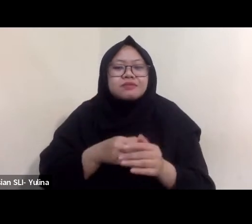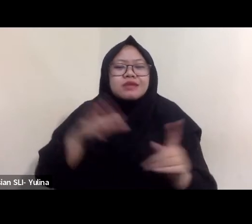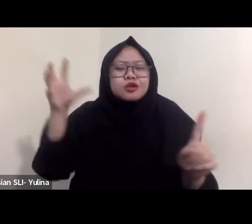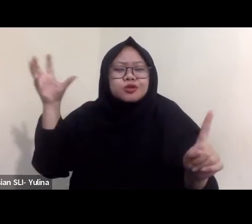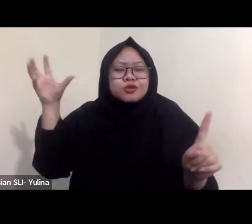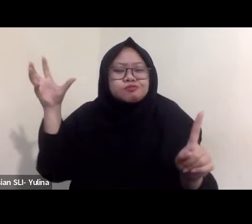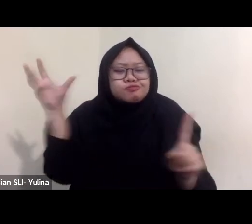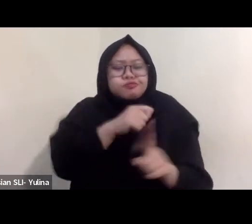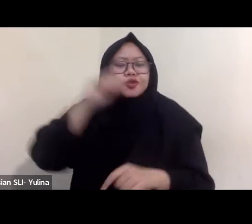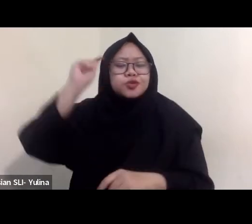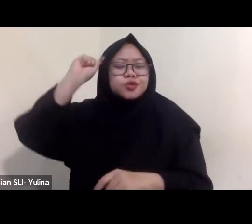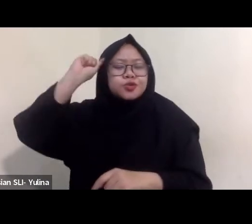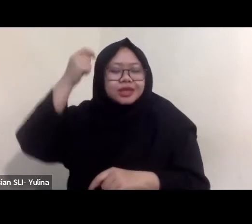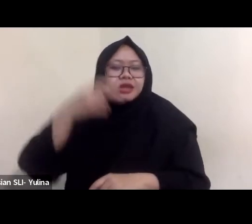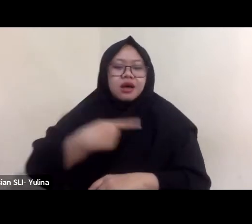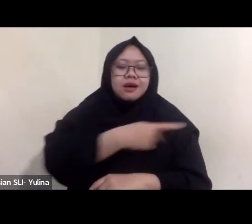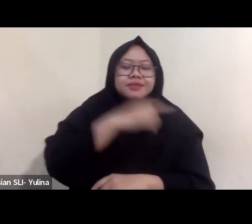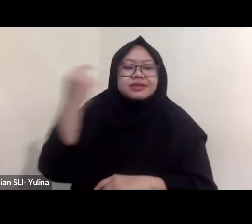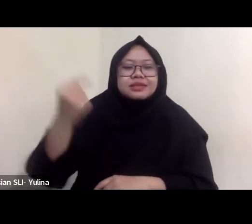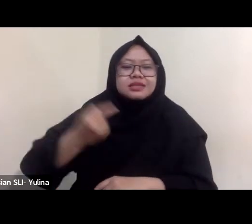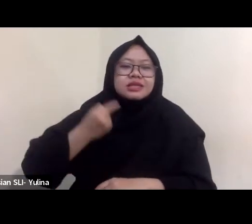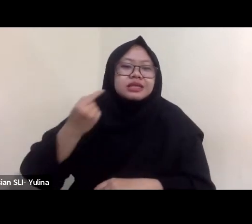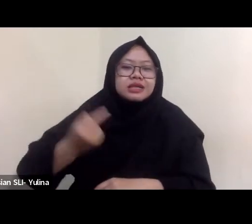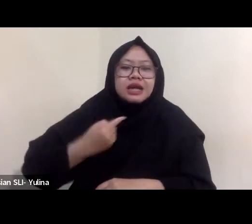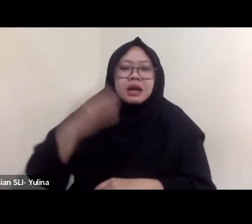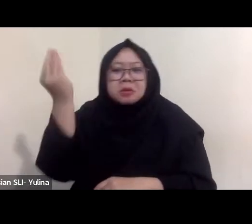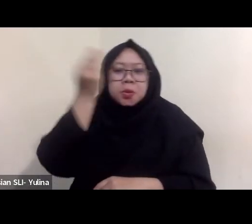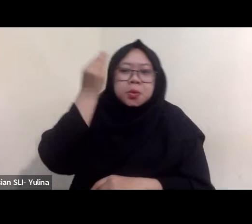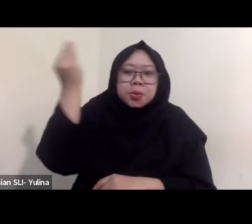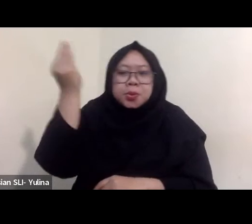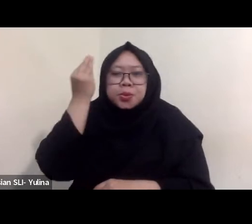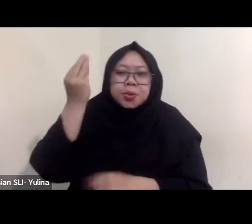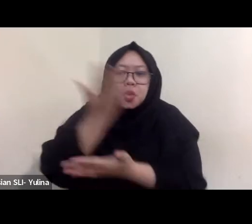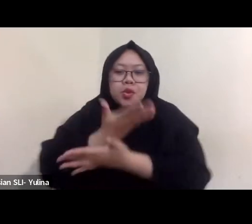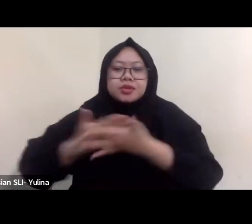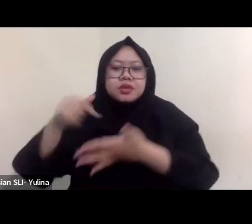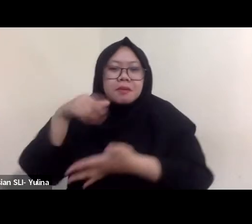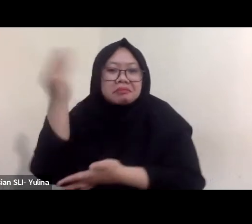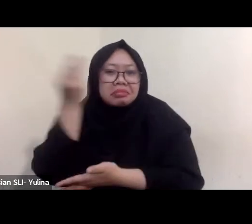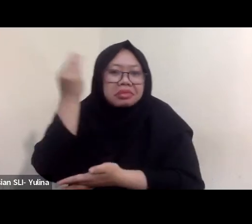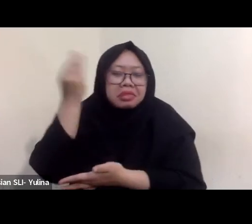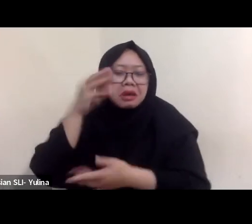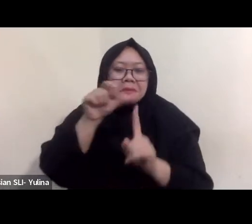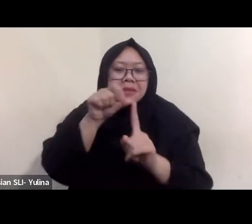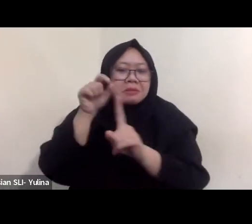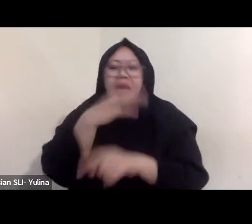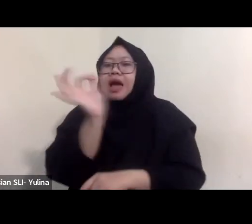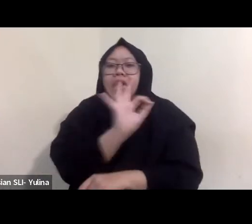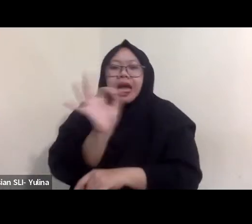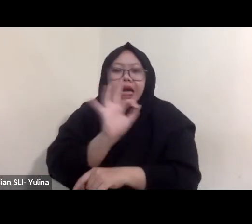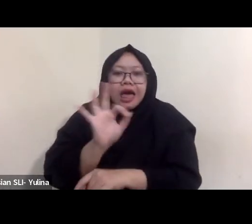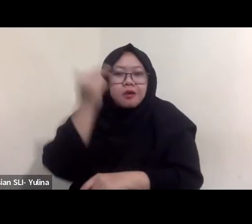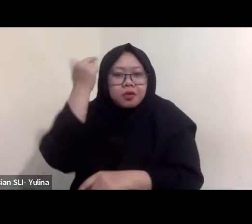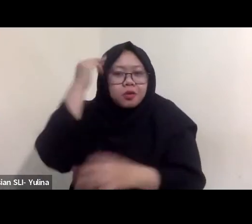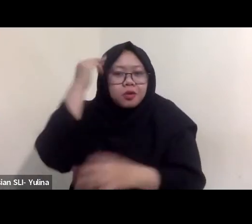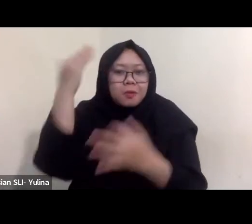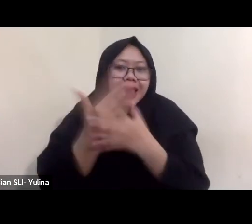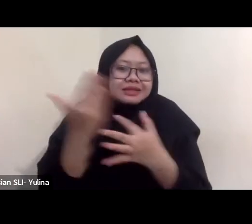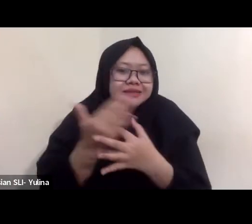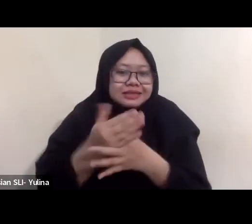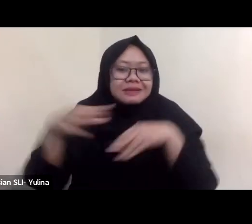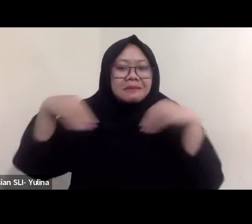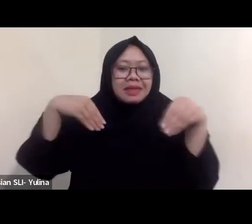sering berada dalam situasi kebingungan dengan kondisi di mana kami tak punya banyak pilihan bahkan untuk sekedar mengakses materi pembelajaran yang layak